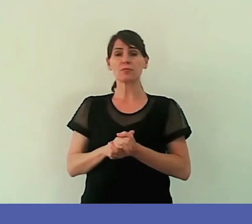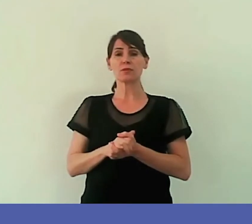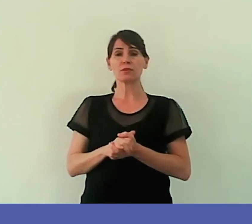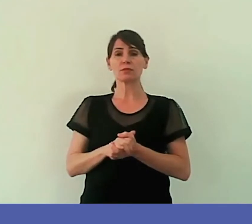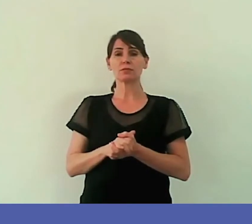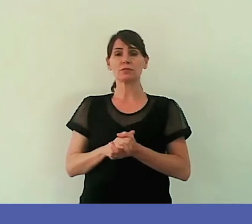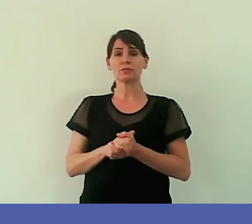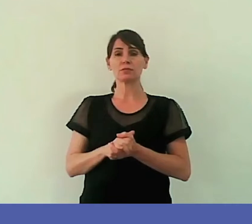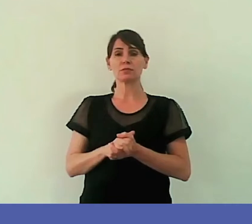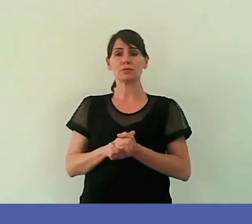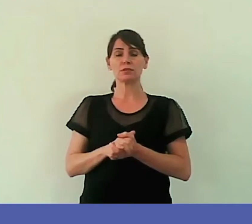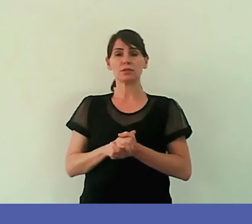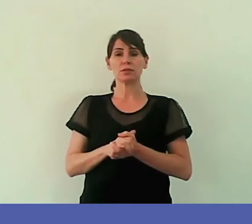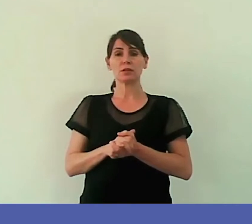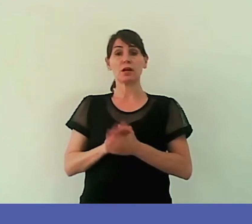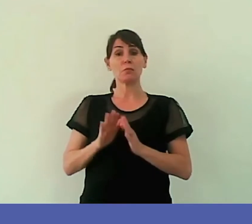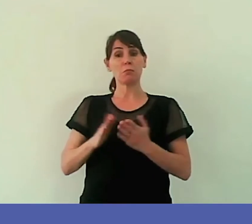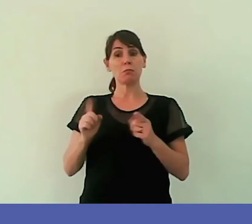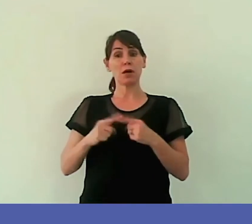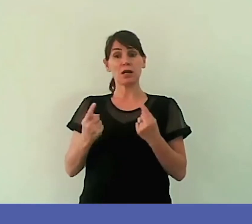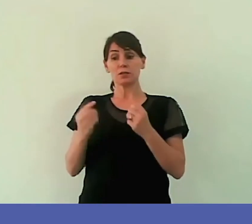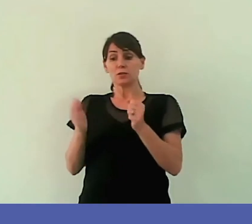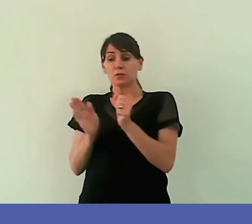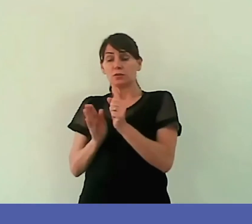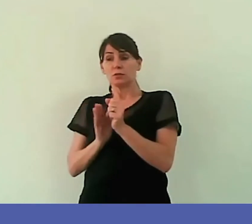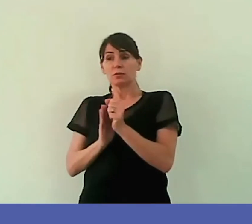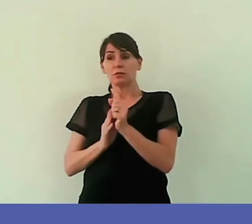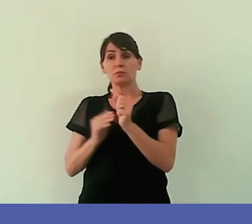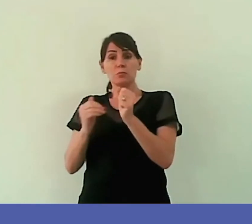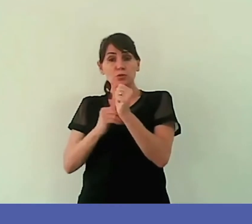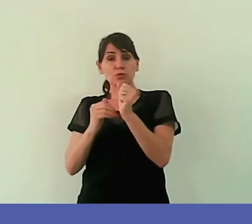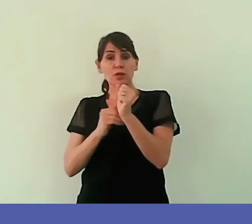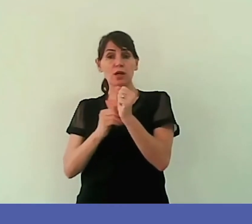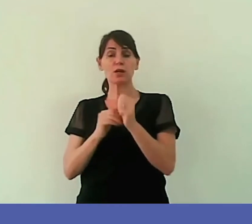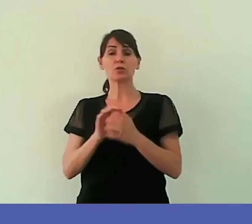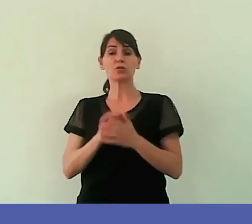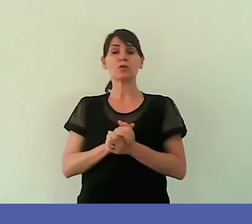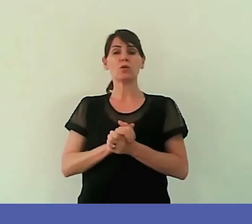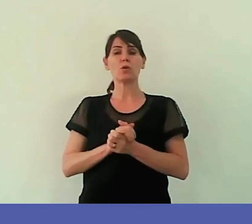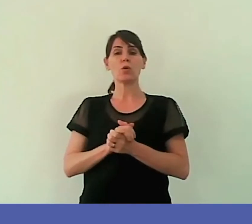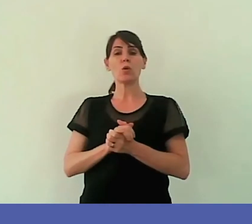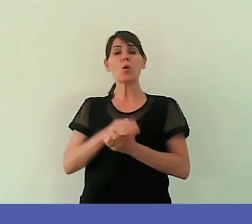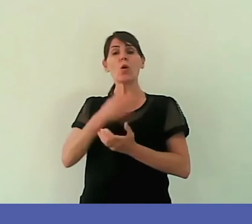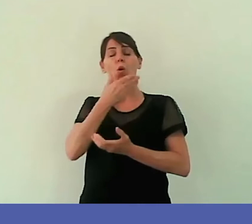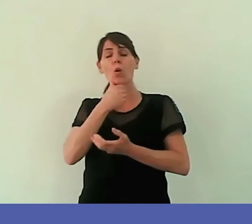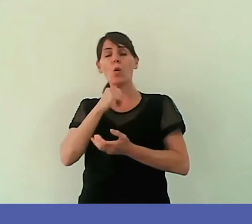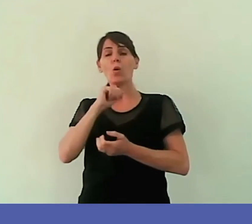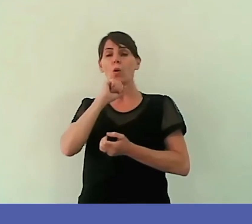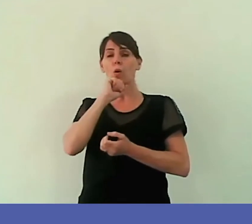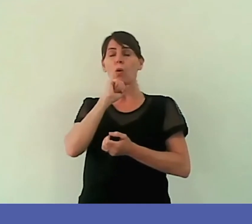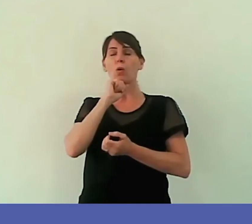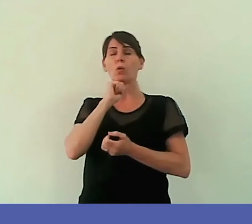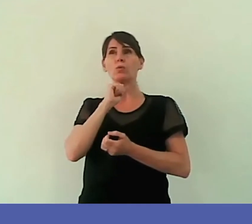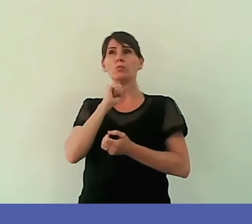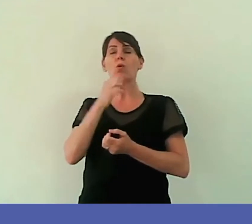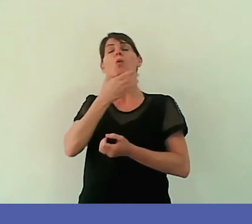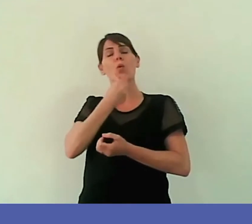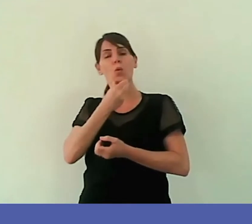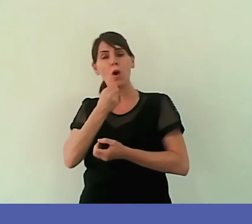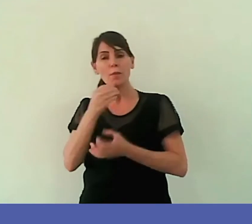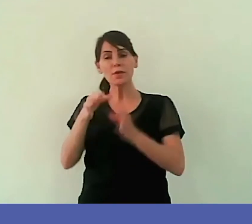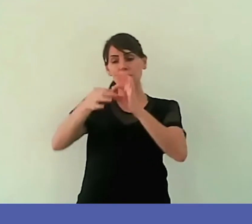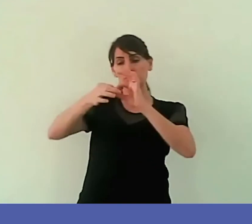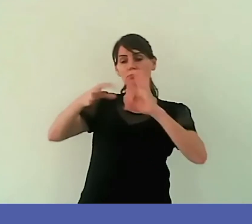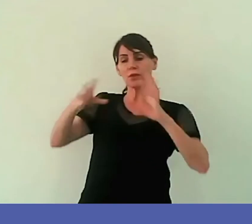Mas esse é um mistério. Versículo 31: eis porque deixará o homem seu pai e a sua mãe, e se unirá à sua mulher,